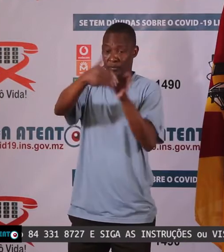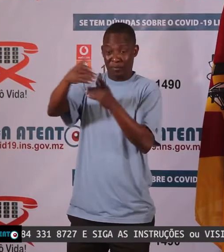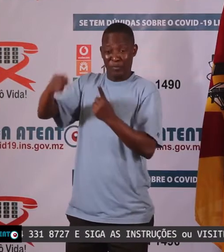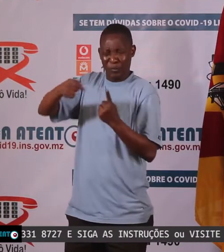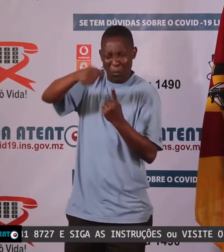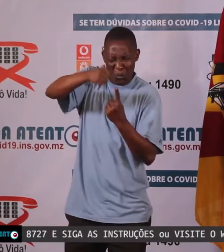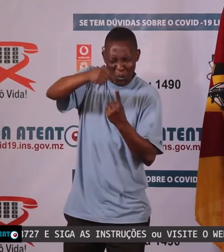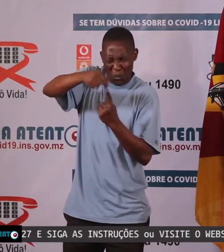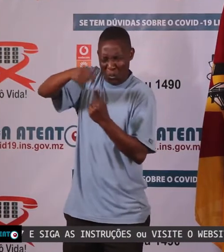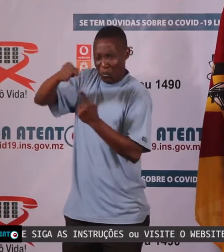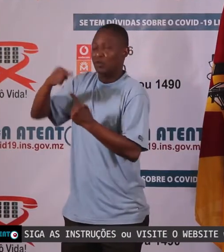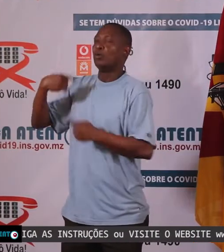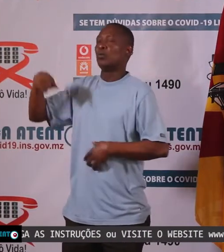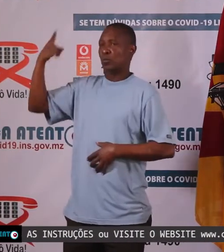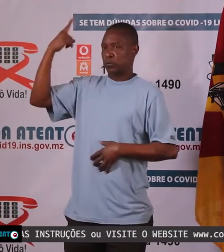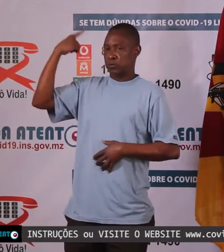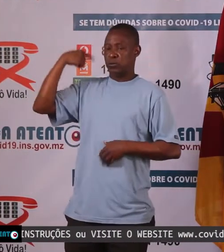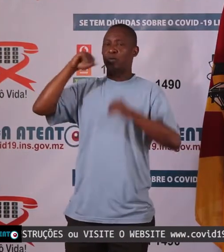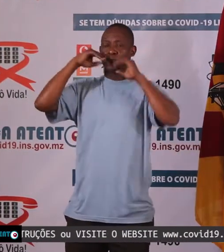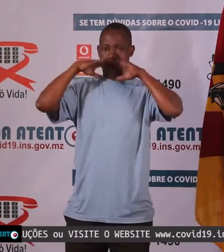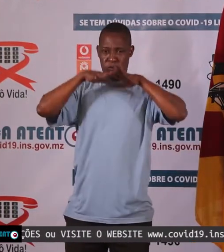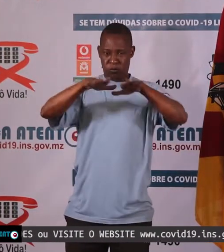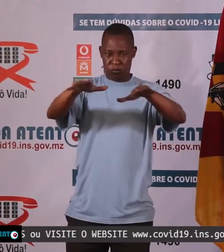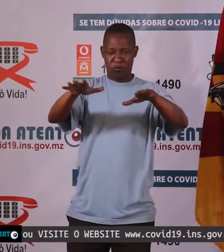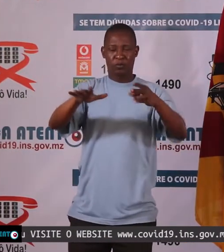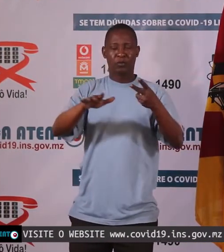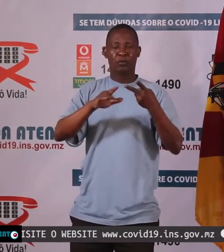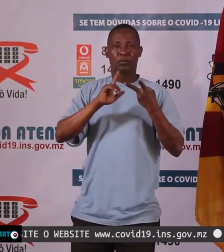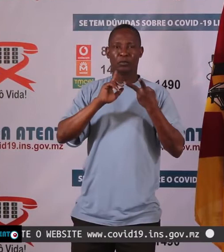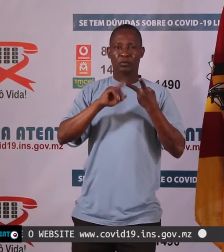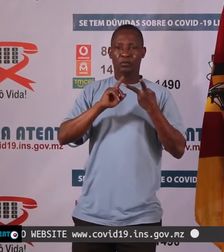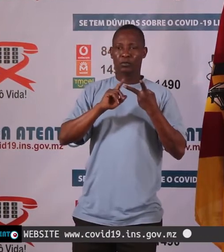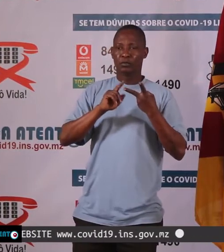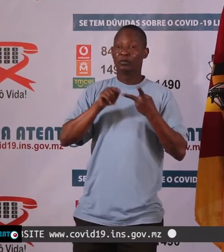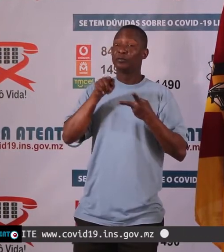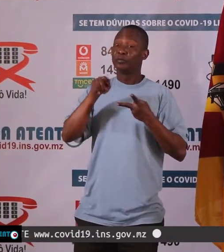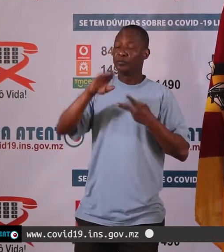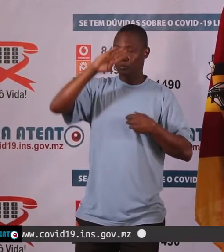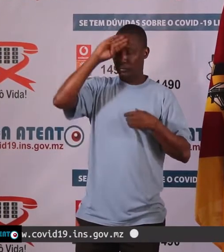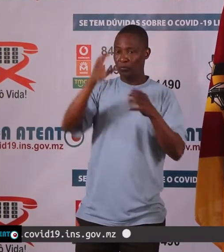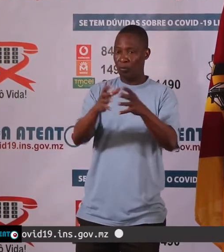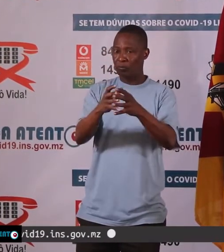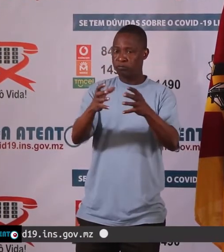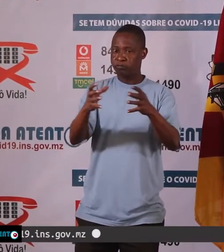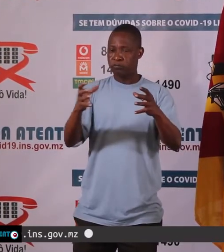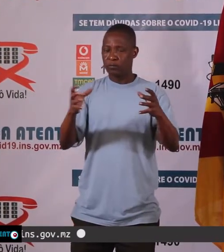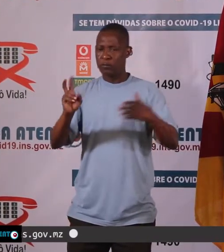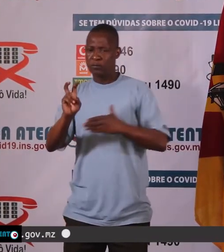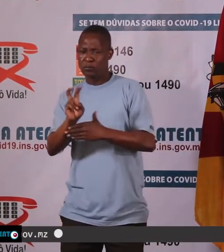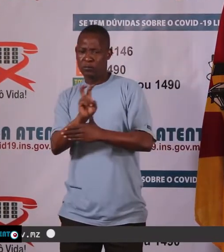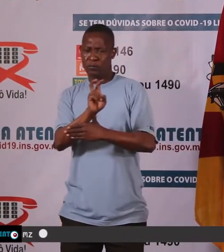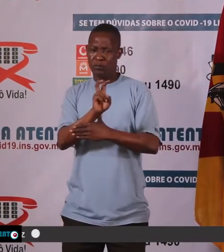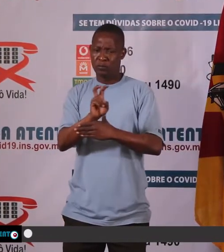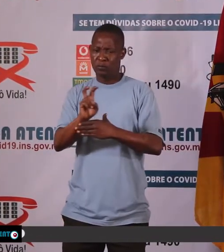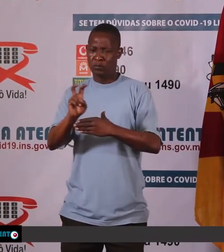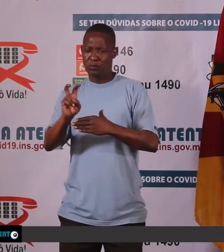de Saúde. Continuar a monitorar a evolução da pandemia para guiar